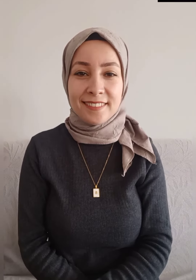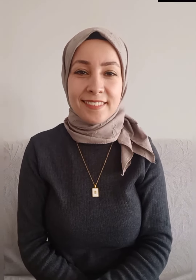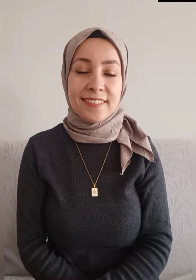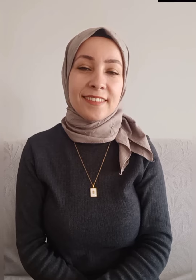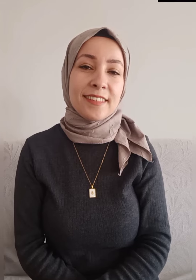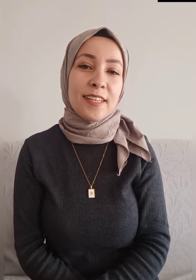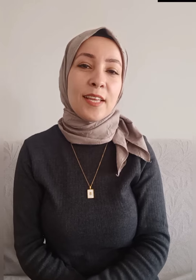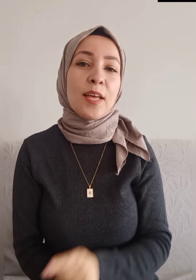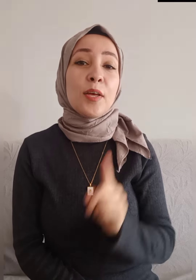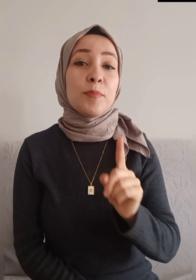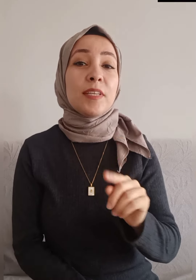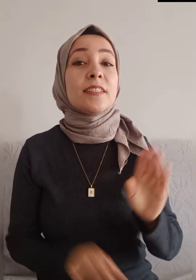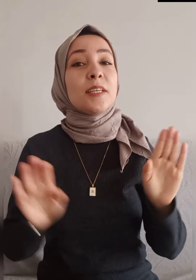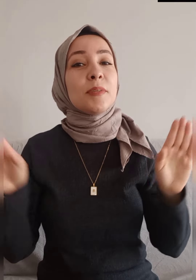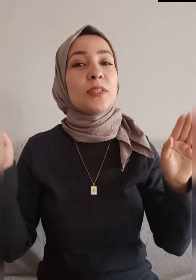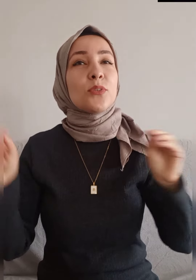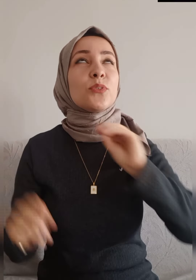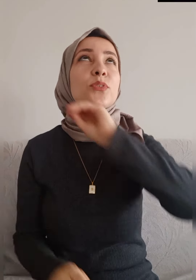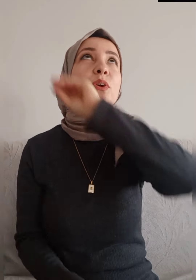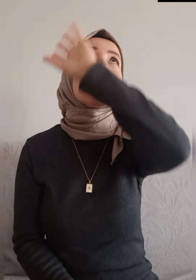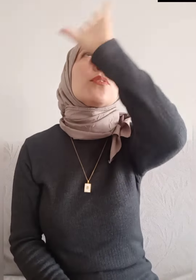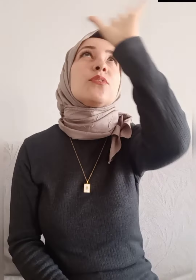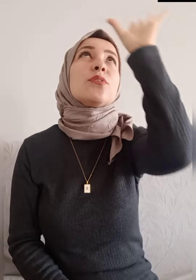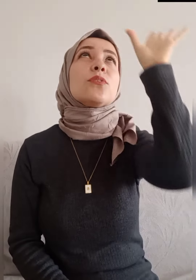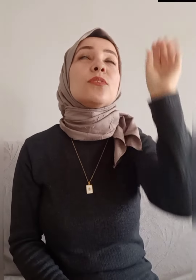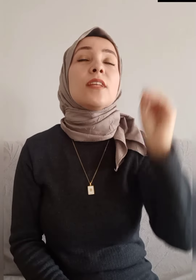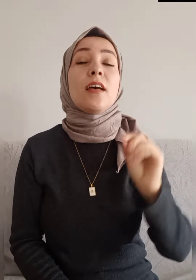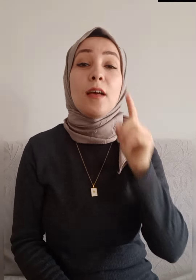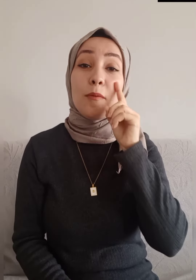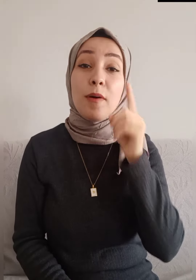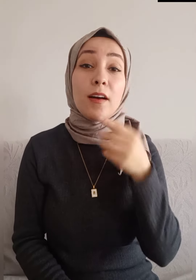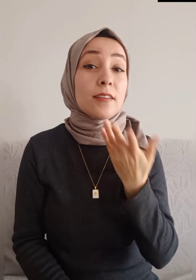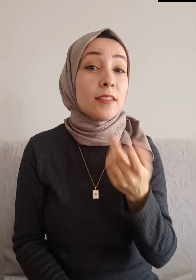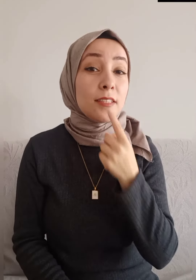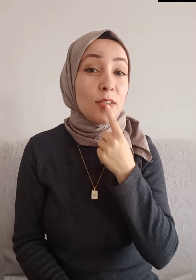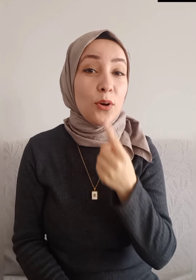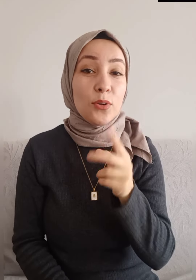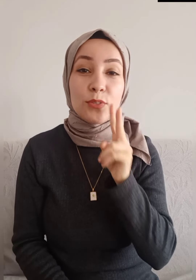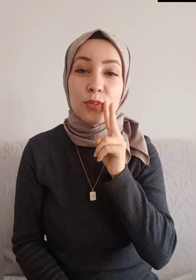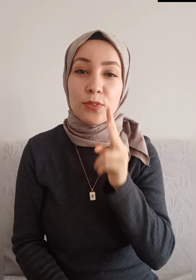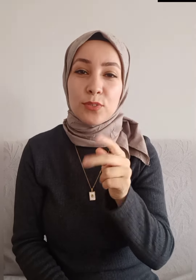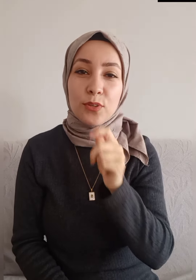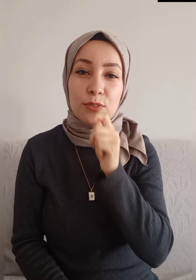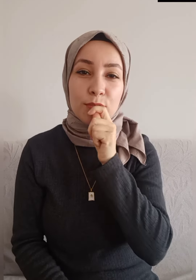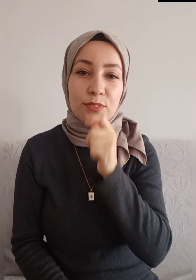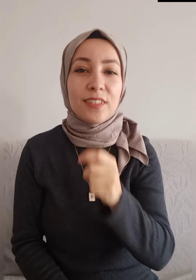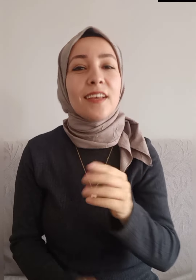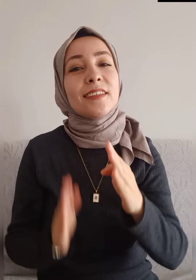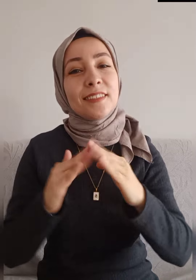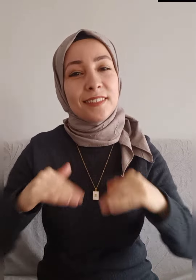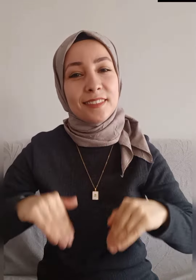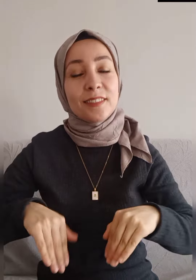sen. Bir de bir kuş gökyüzünde, bak biliyor son sözümle, yıkılma